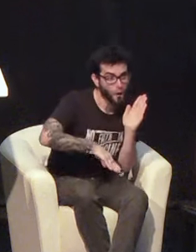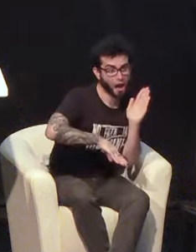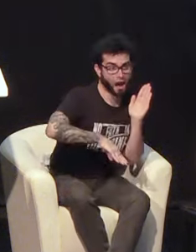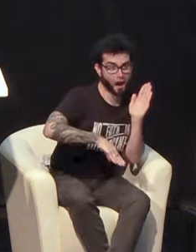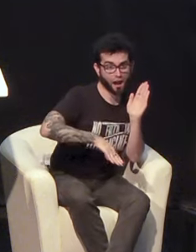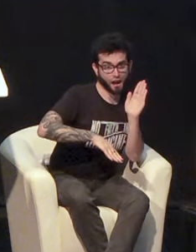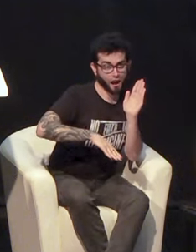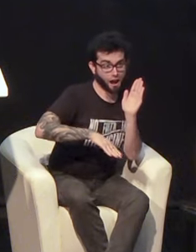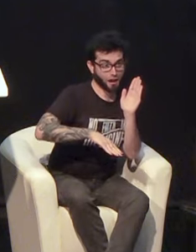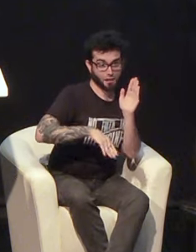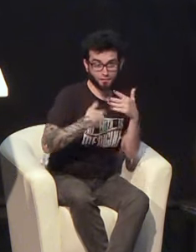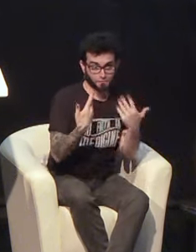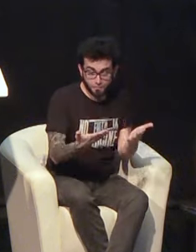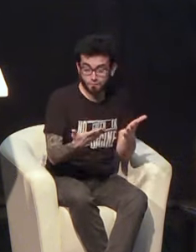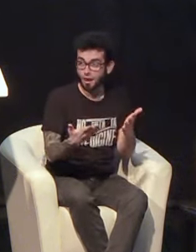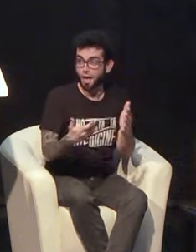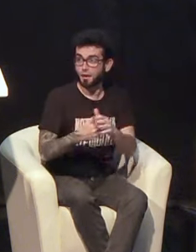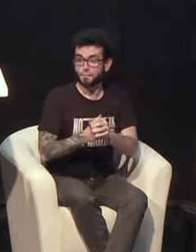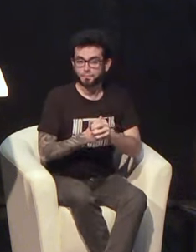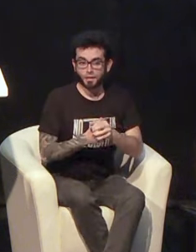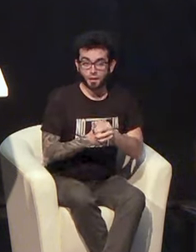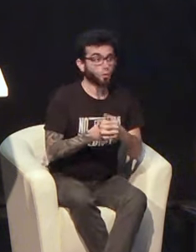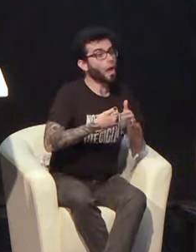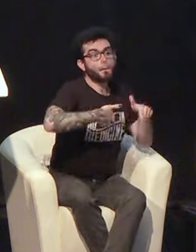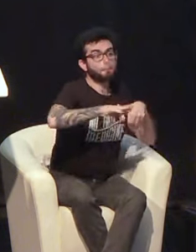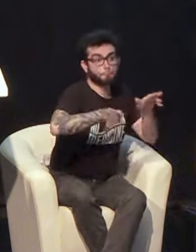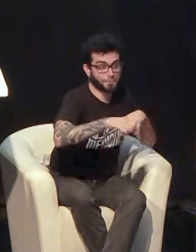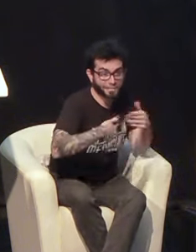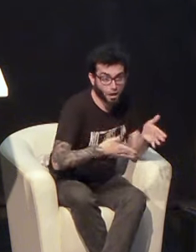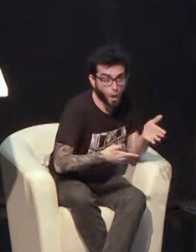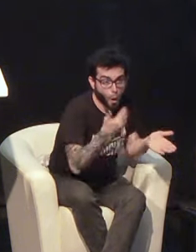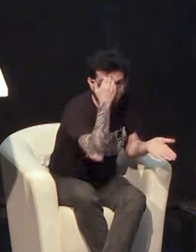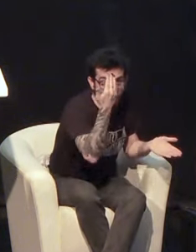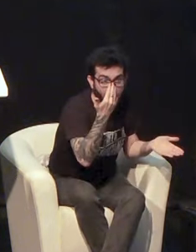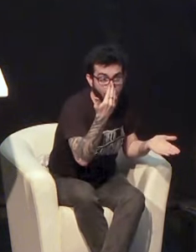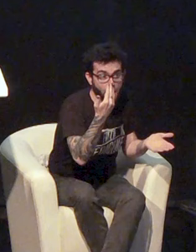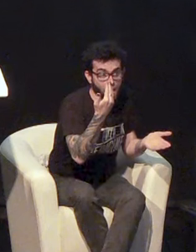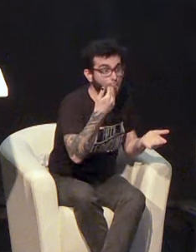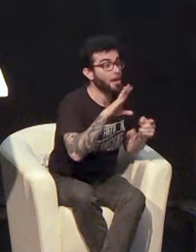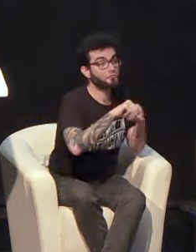sixième, voire moins. Donc un très petit interprète,